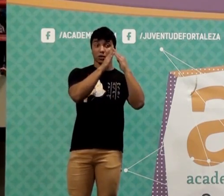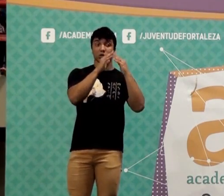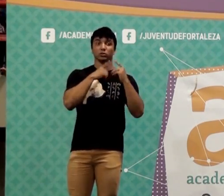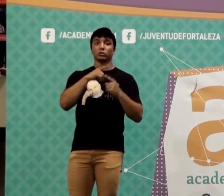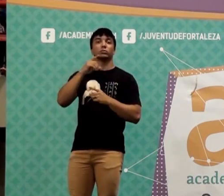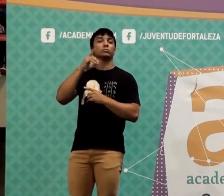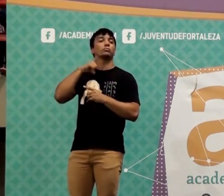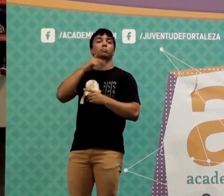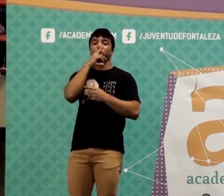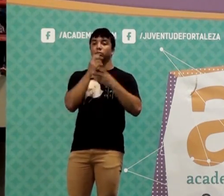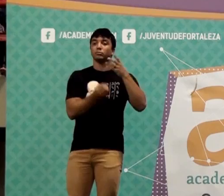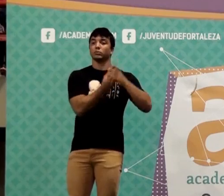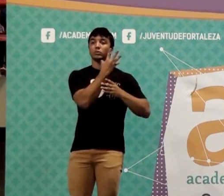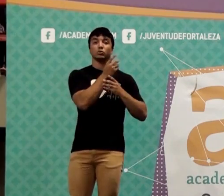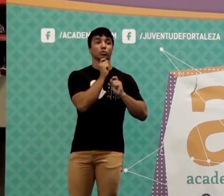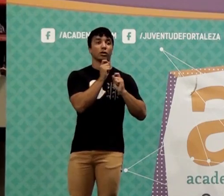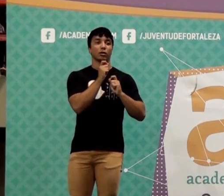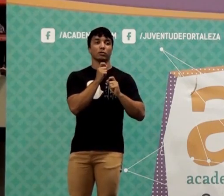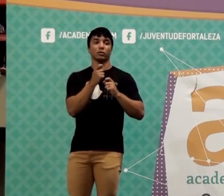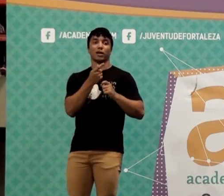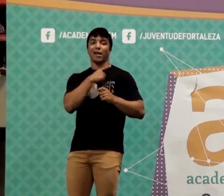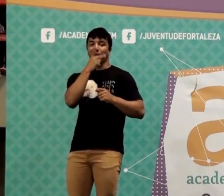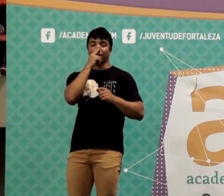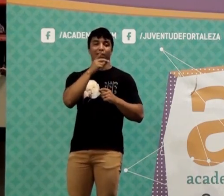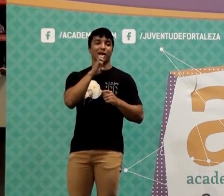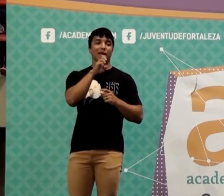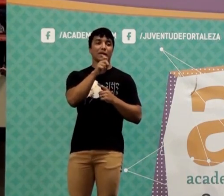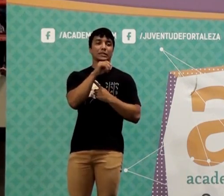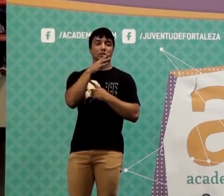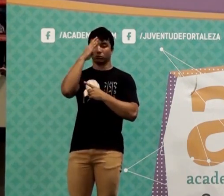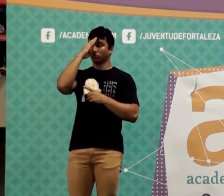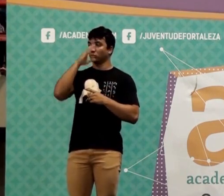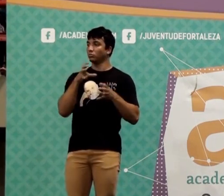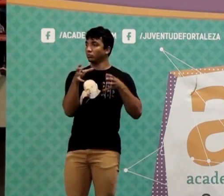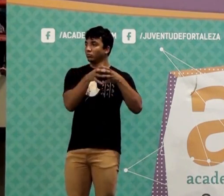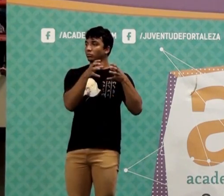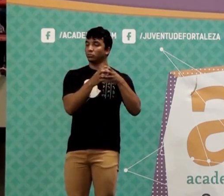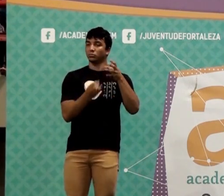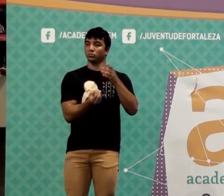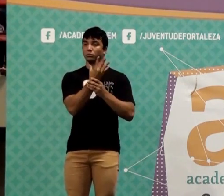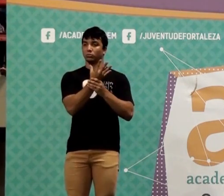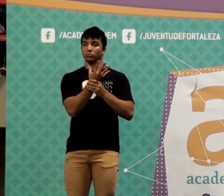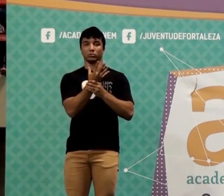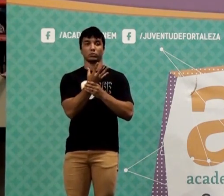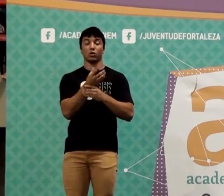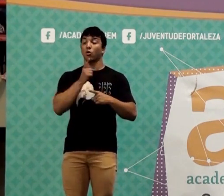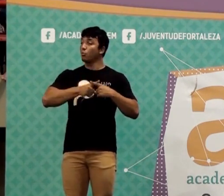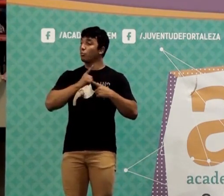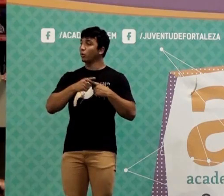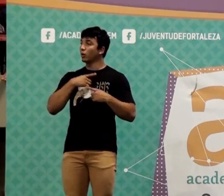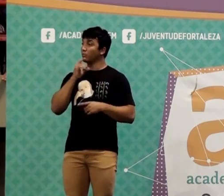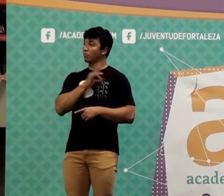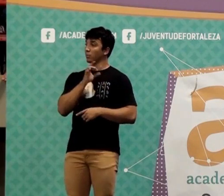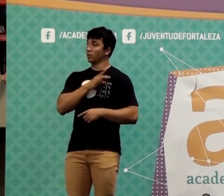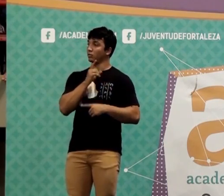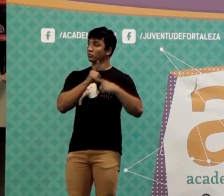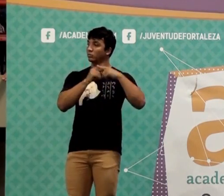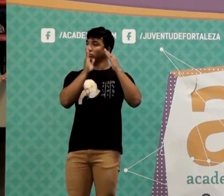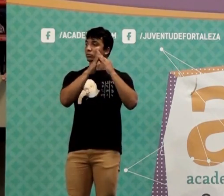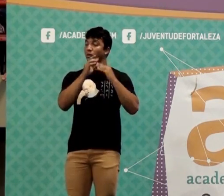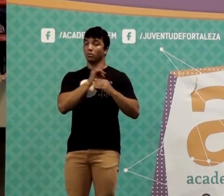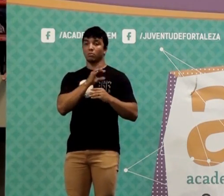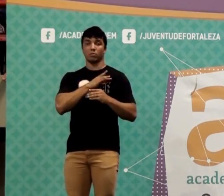muito. Porque quem tem pouco pecado vai pensar o quê? Eu vou continuar agindo, porque um dia eu vou ter o perdão, Deus